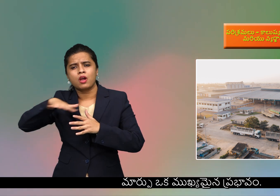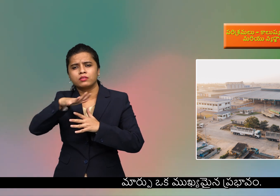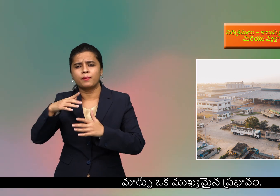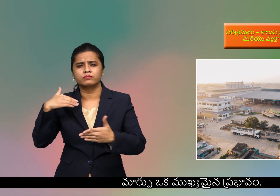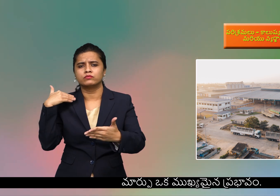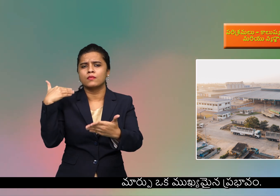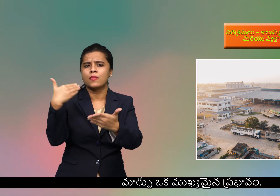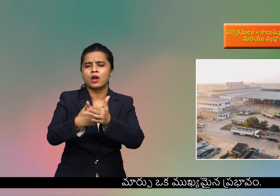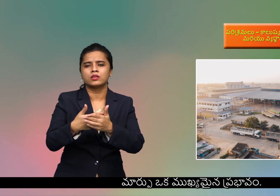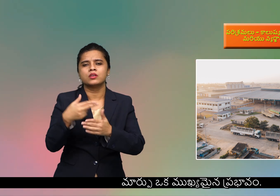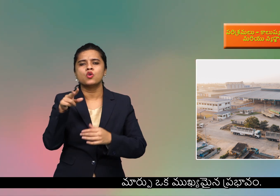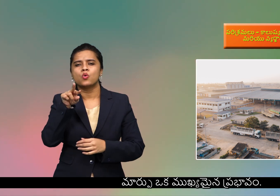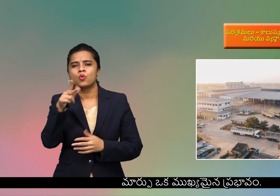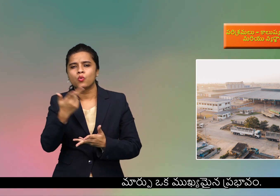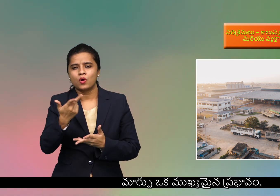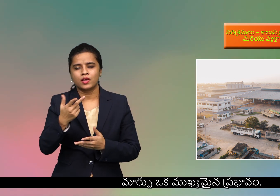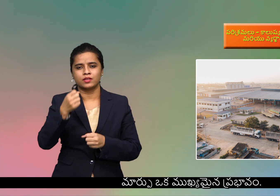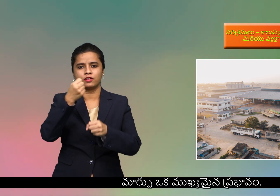ఒక ముఖ్యమైన ప్రభావం.